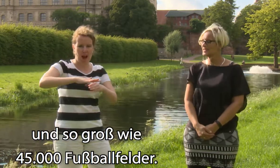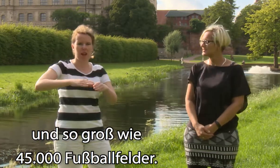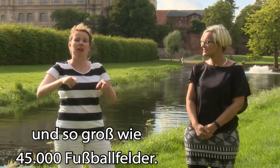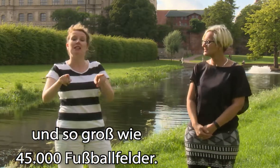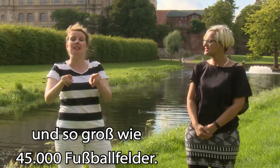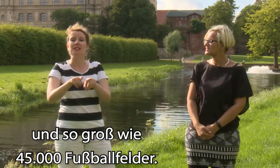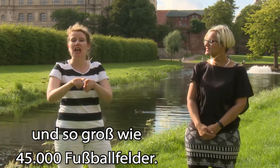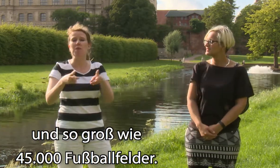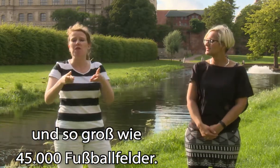.000 Fußballfelder.